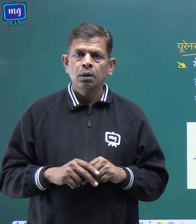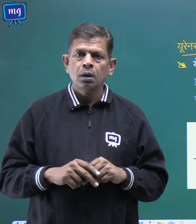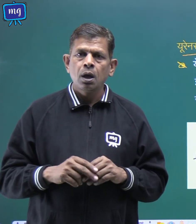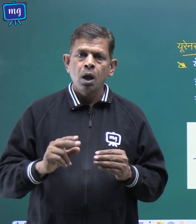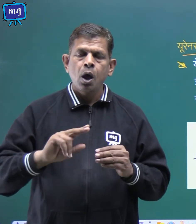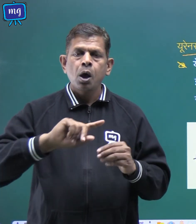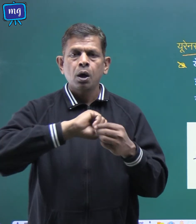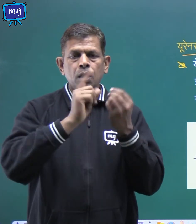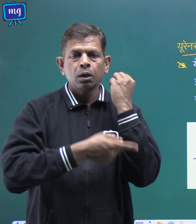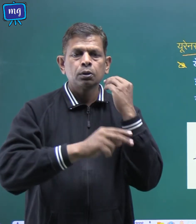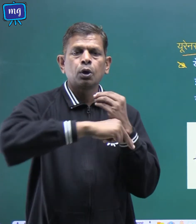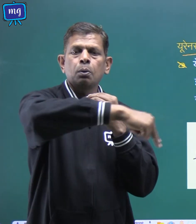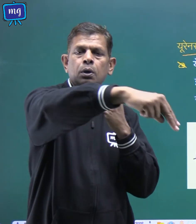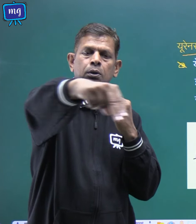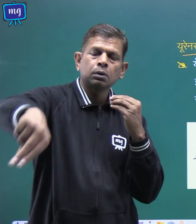बाह्यतम ग्रह हैं।